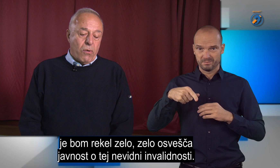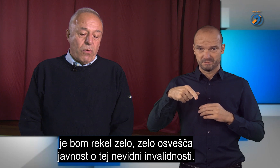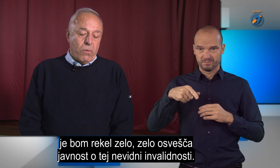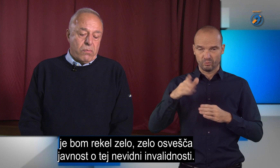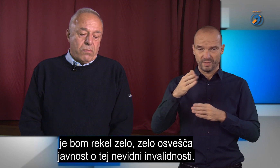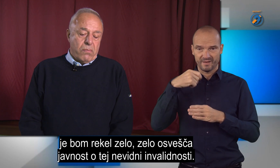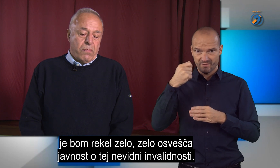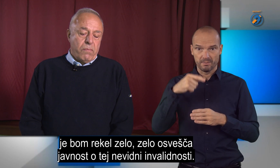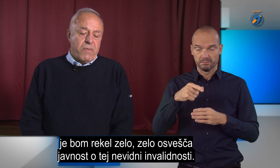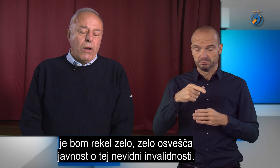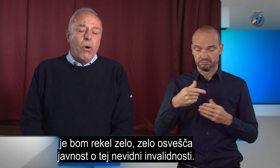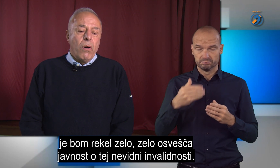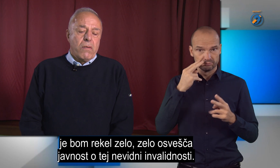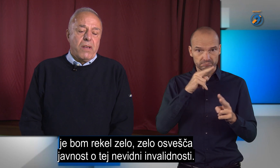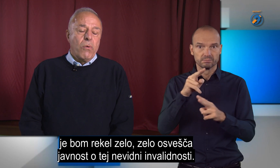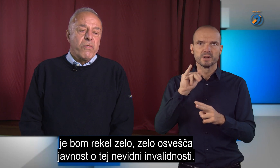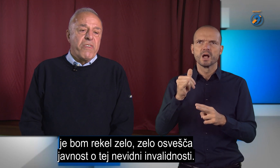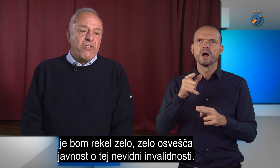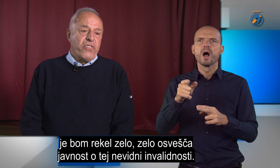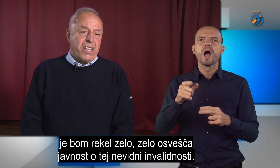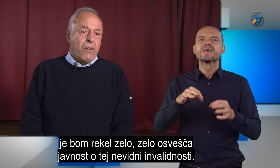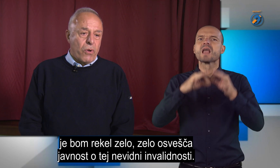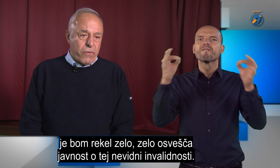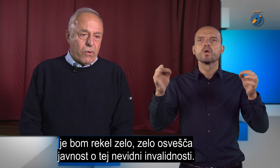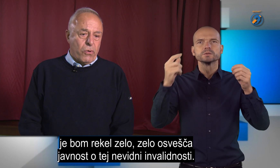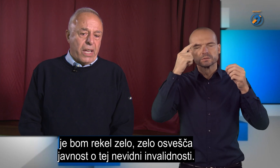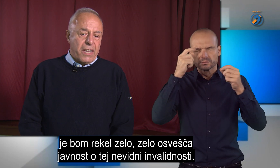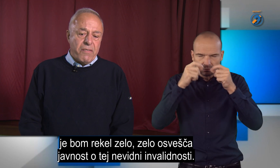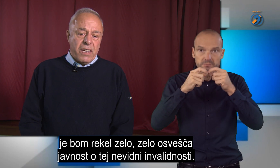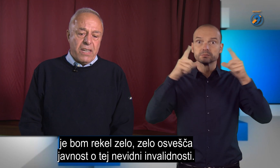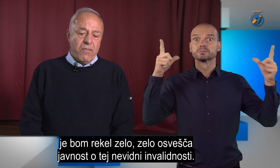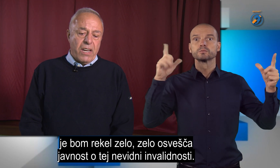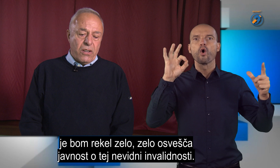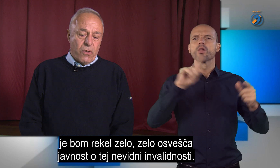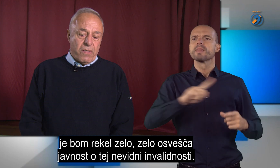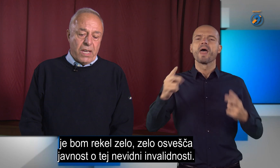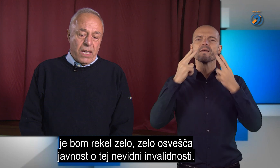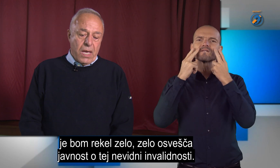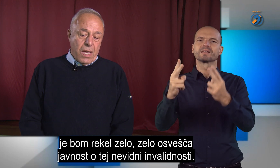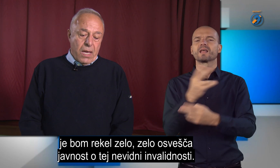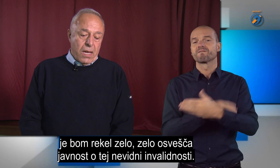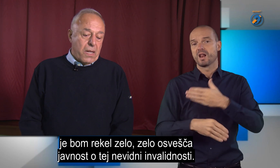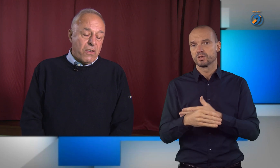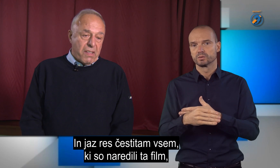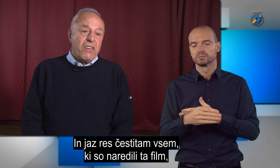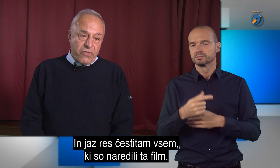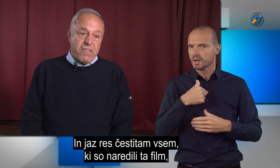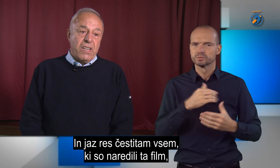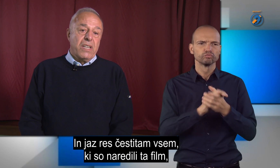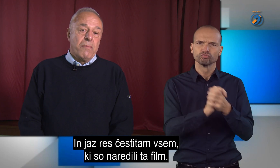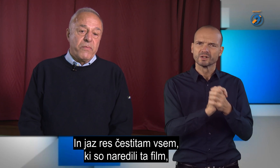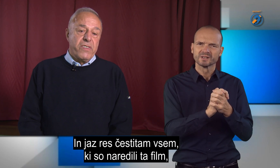bom rekel, zelo osvešča javnost o tej nevidni invalidnosti in jaz